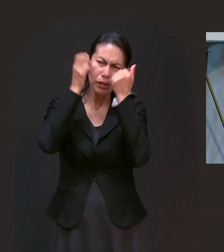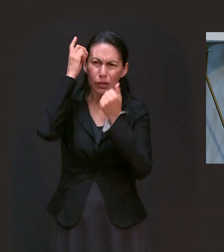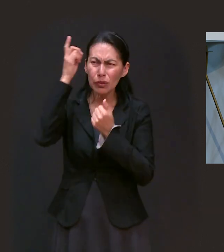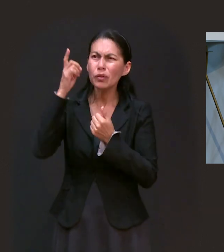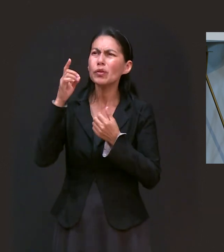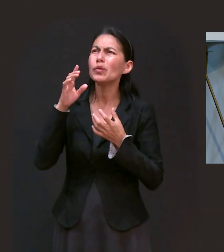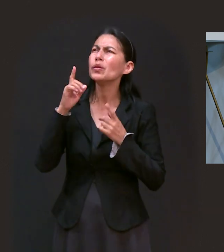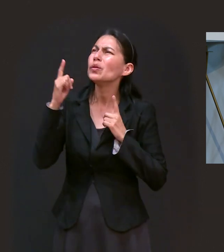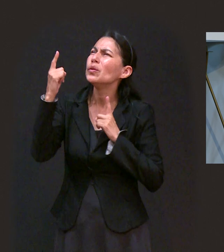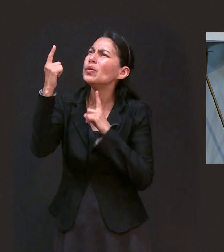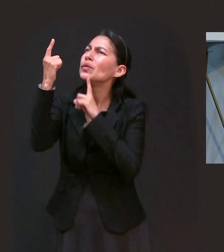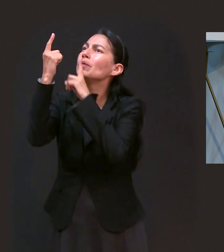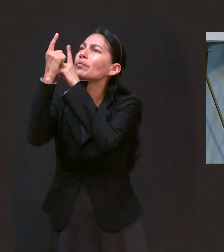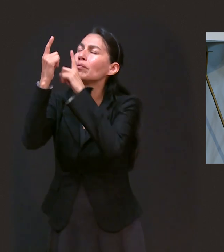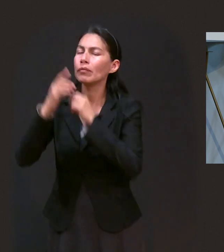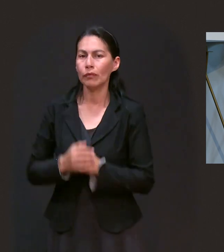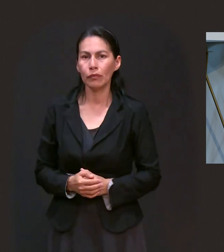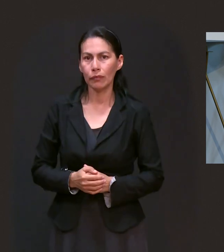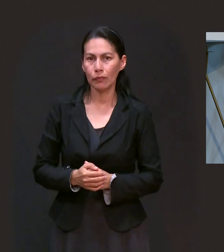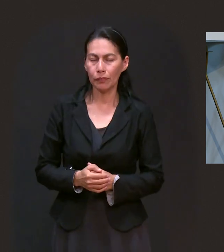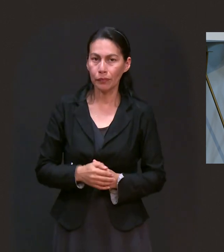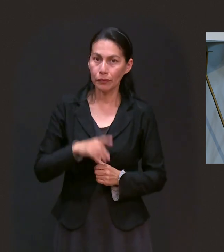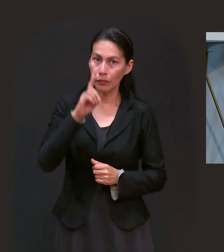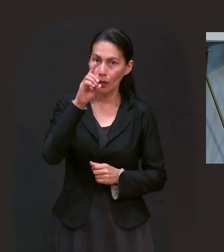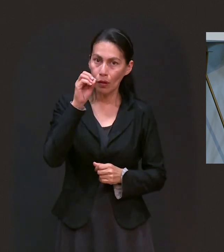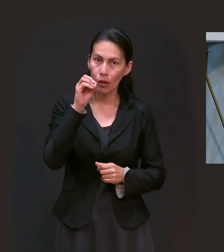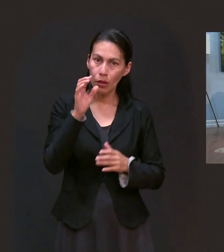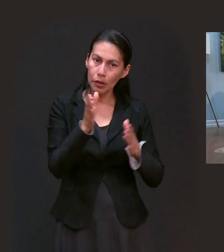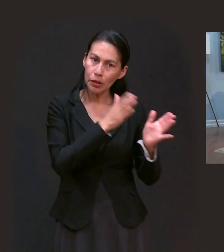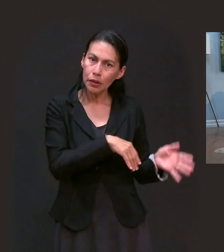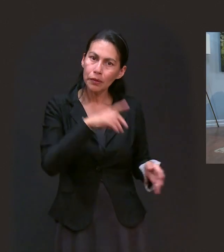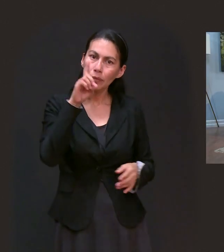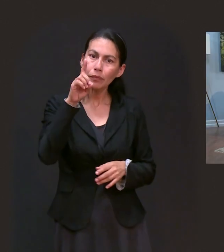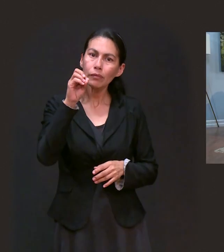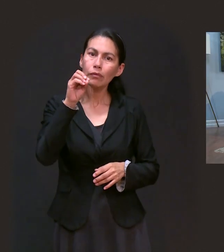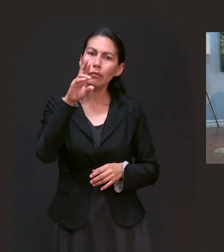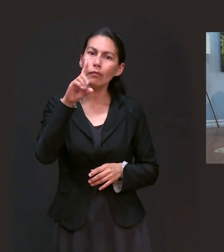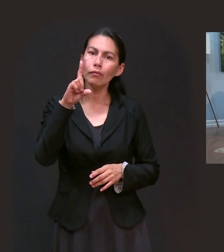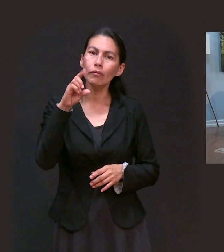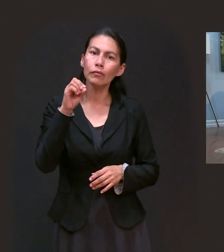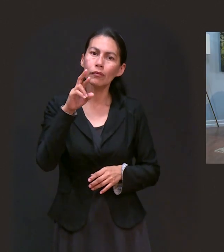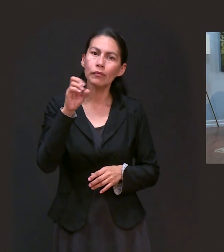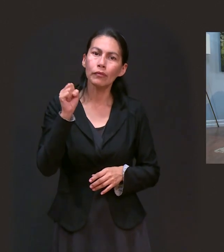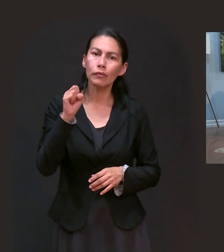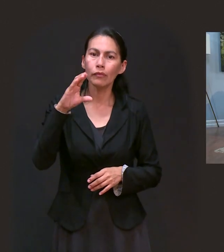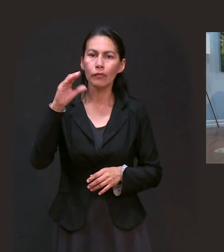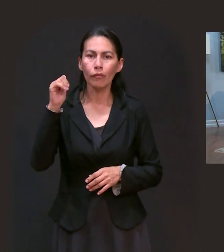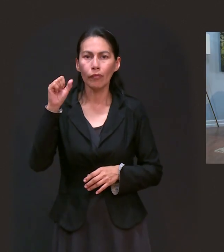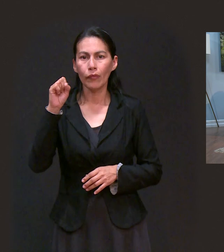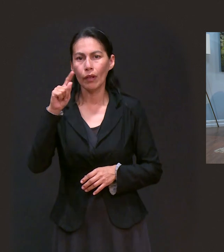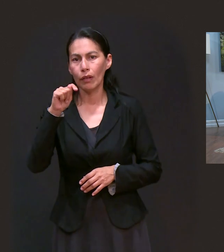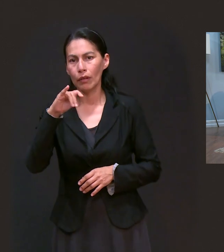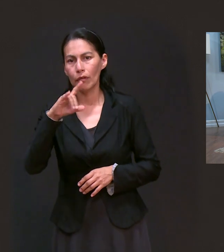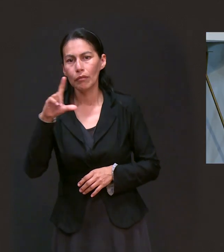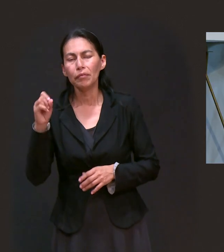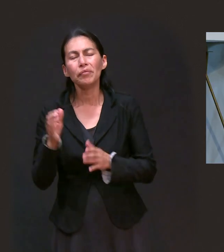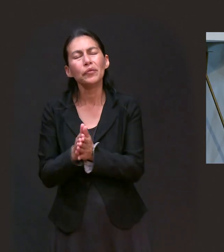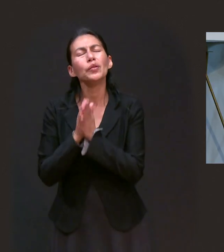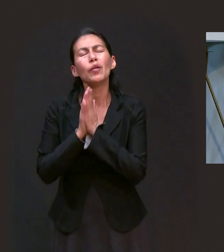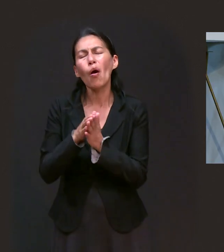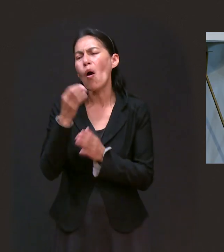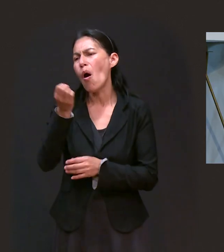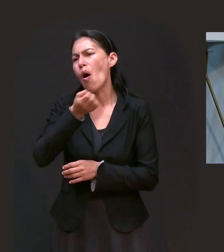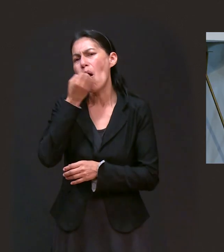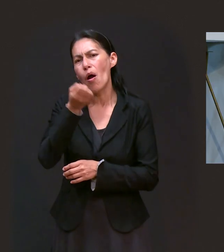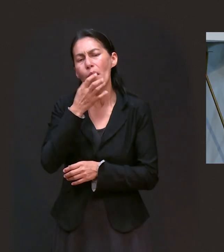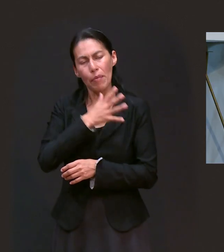y búsqueda de dios dolores castillo si pueden orar por mi hija que va a viajar a puerto rico con sus